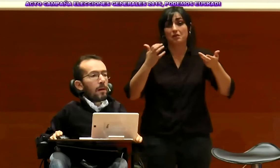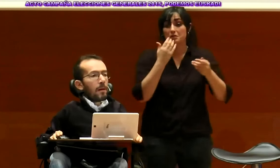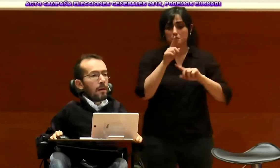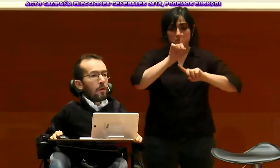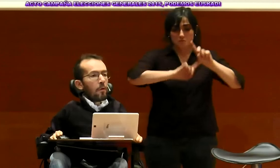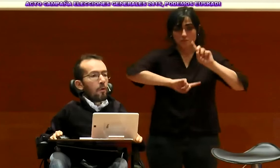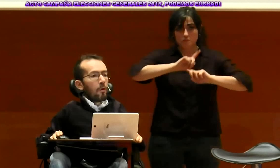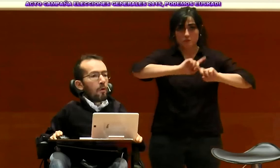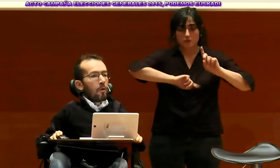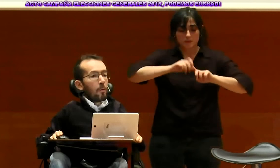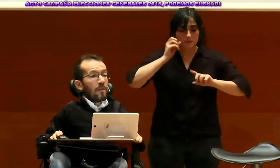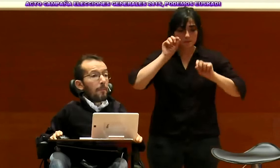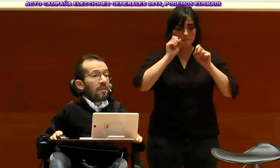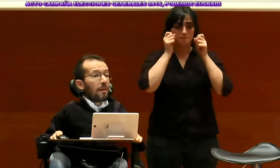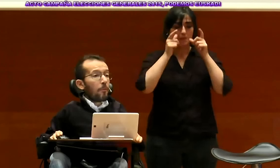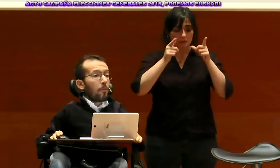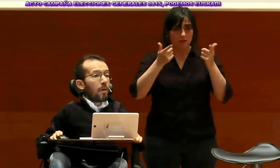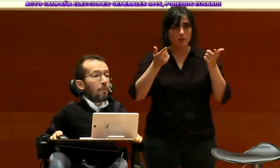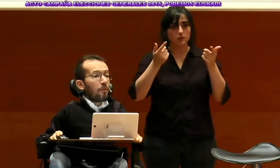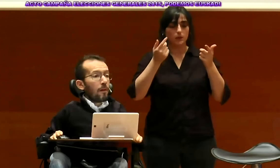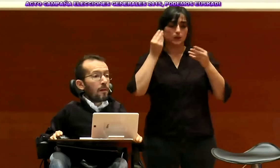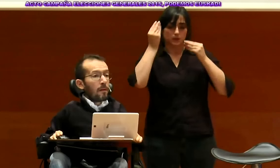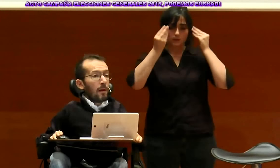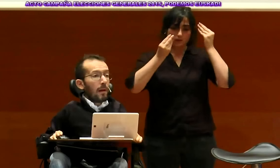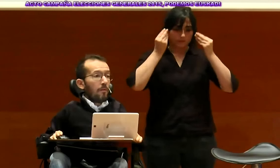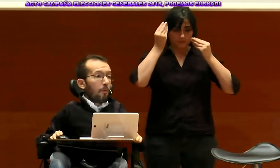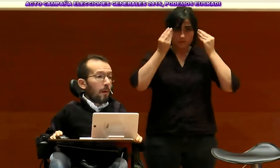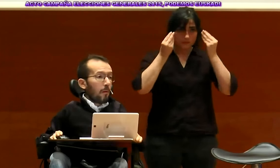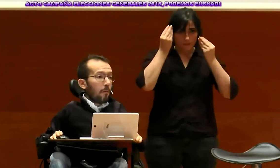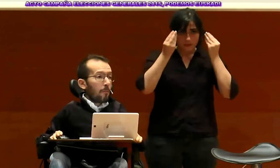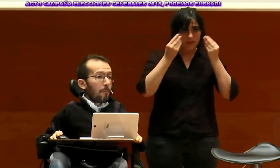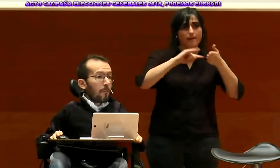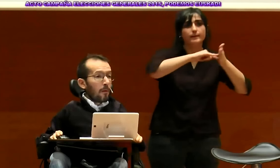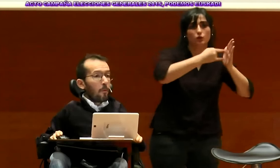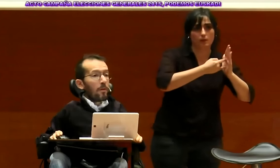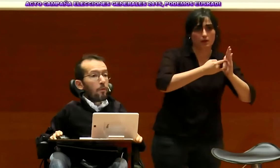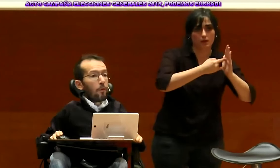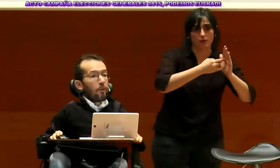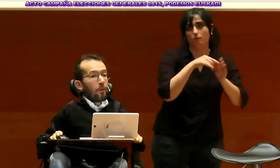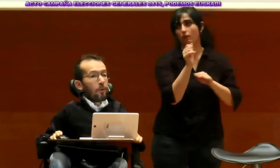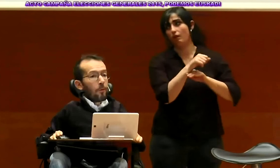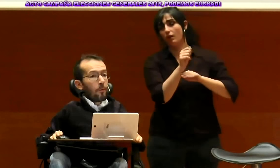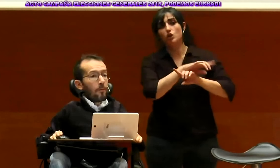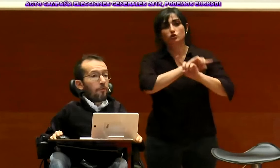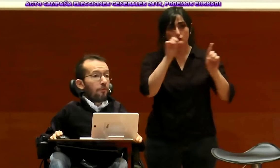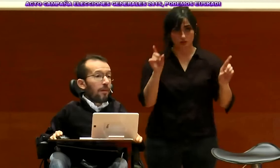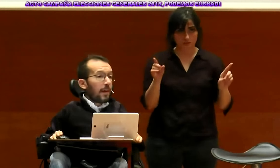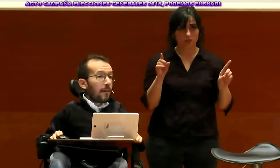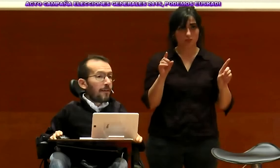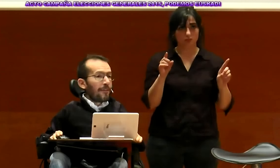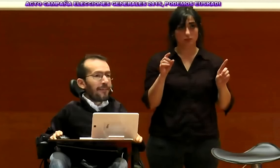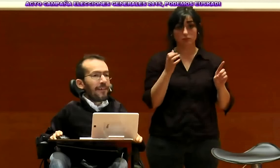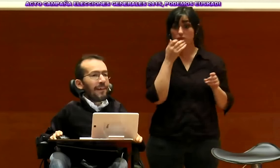problema no, no están pensando en otra cosa que en resolverlo. Cuando, cuando eso se